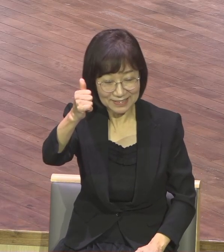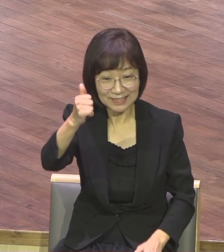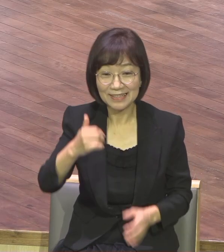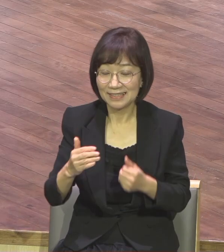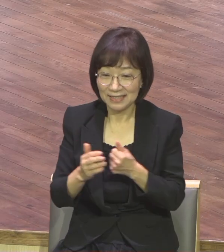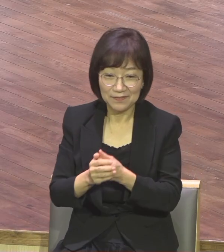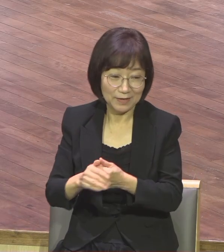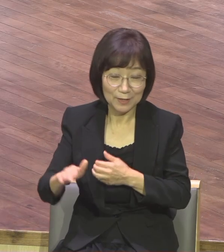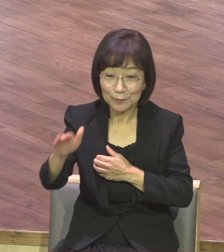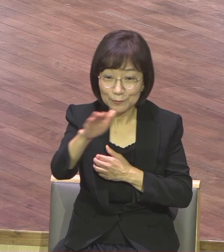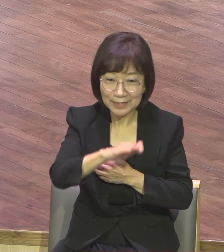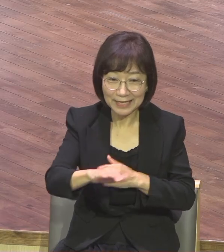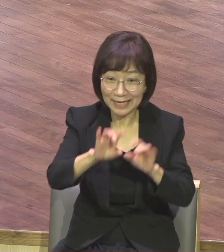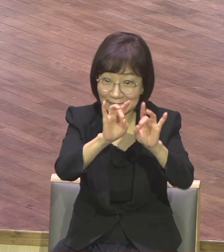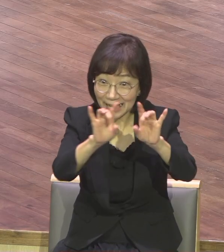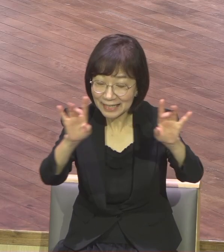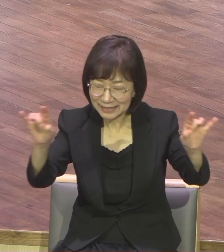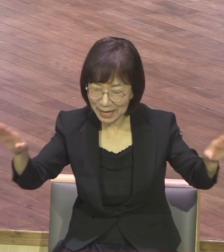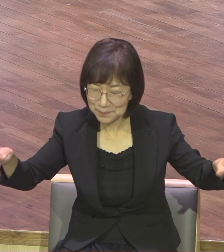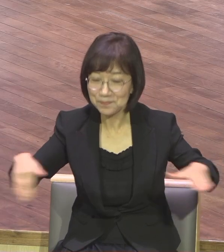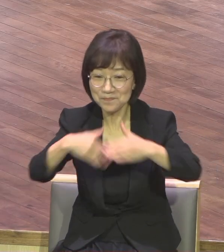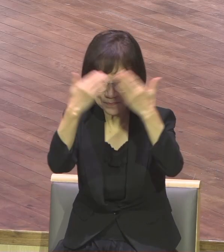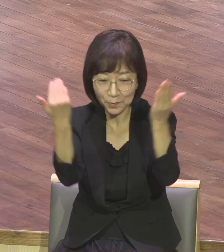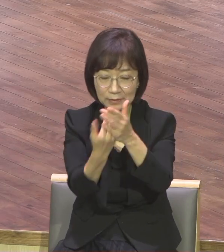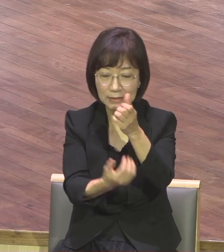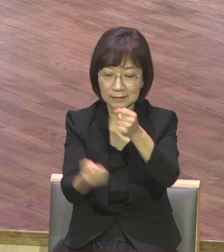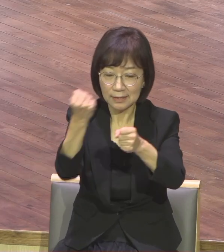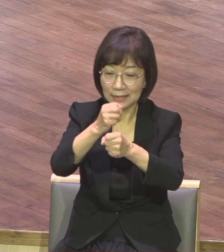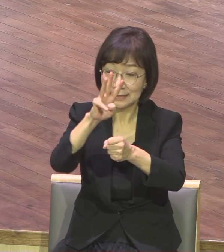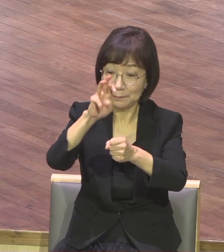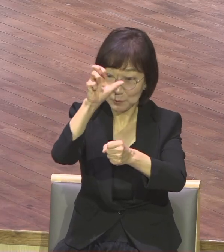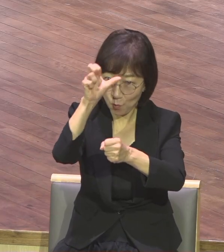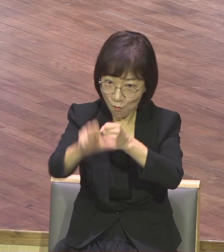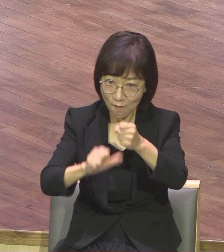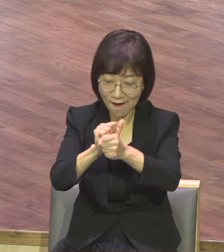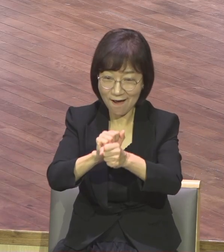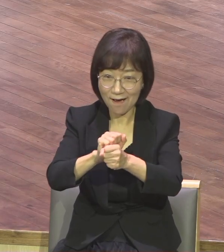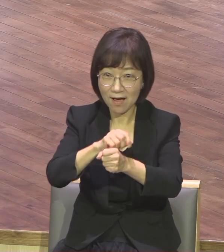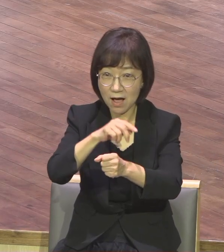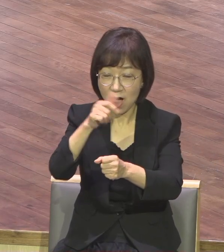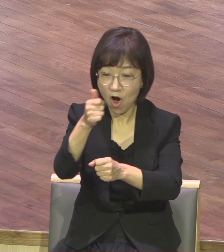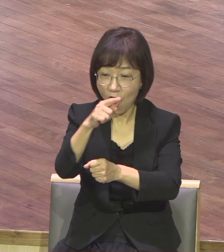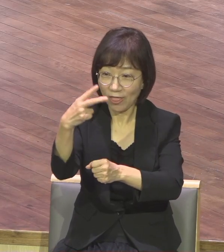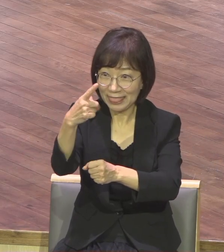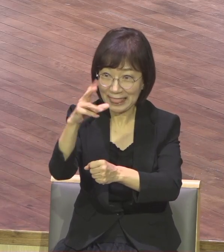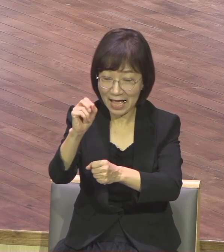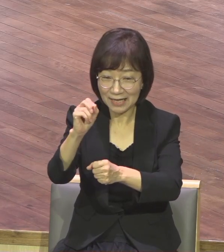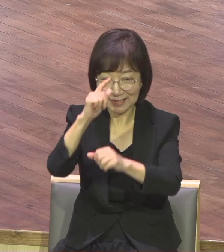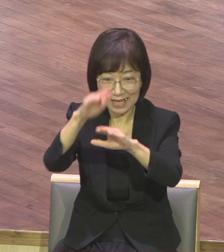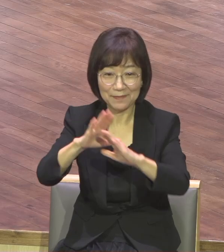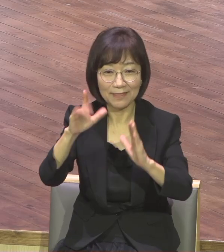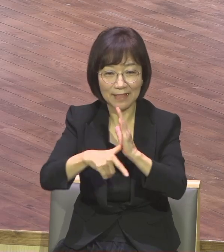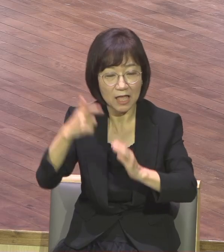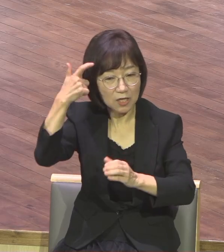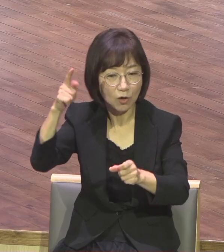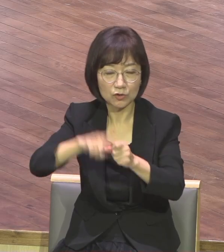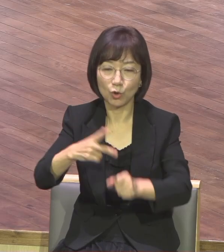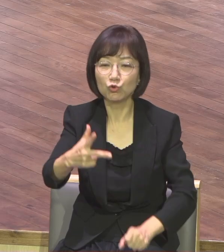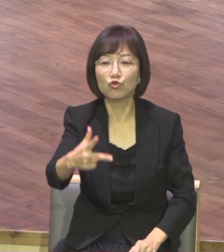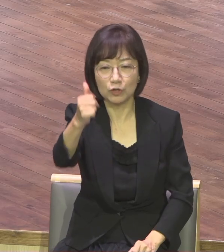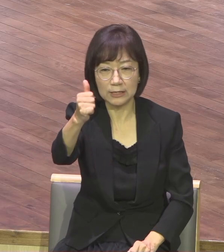사람. 창립 35주년 본당 헌당을 맞이해서 모두가 다 영적 주인의식을